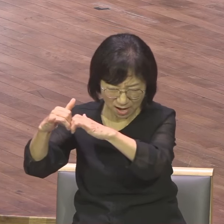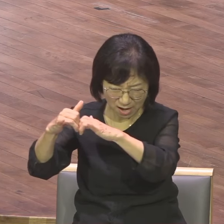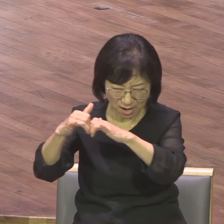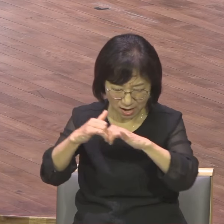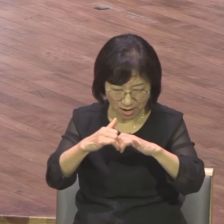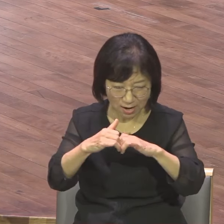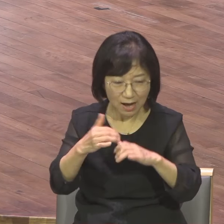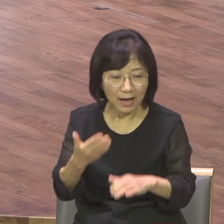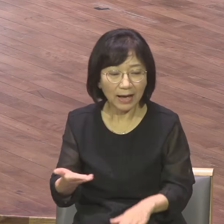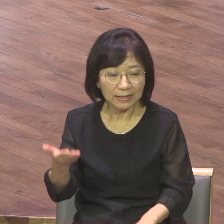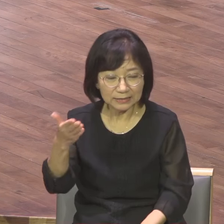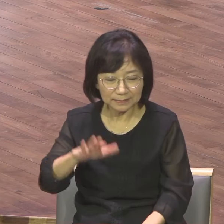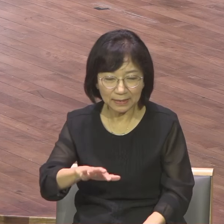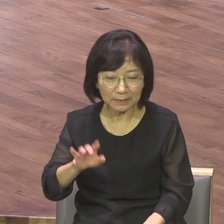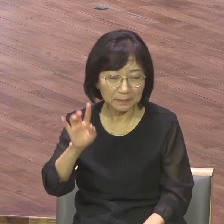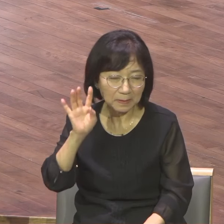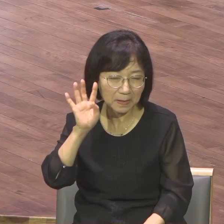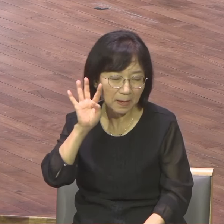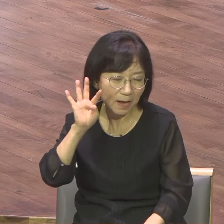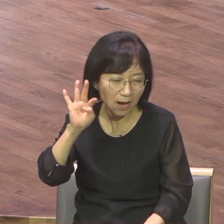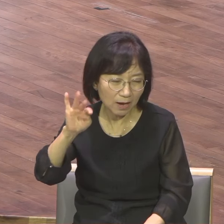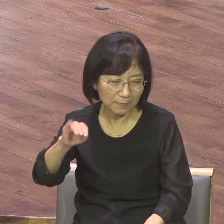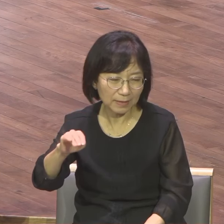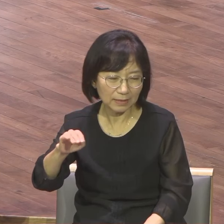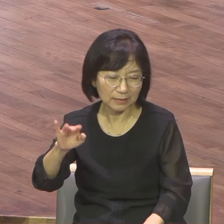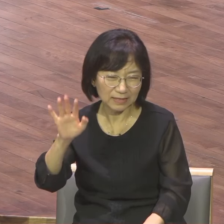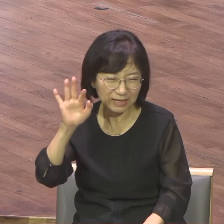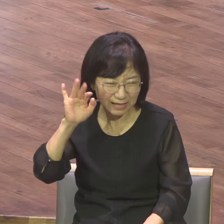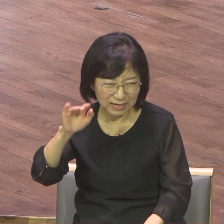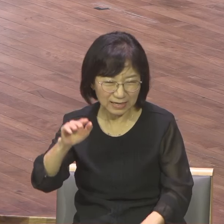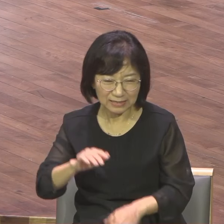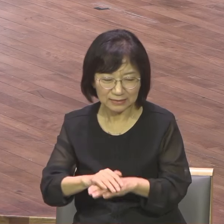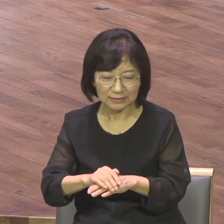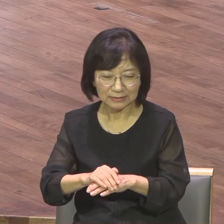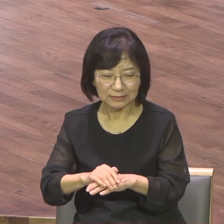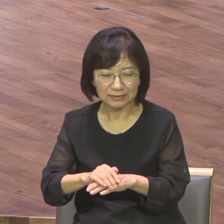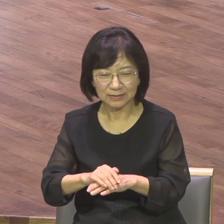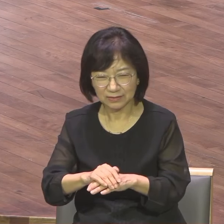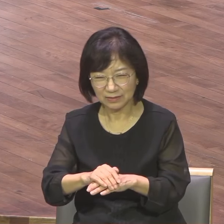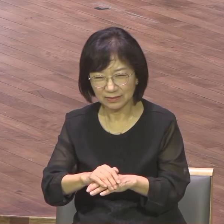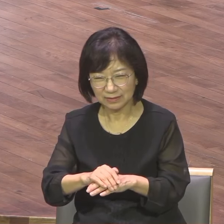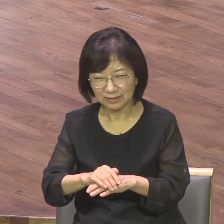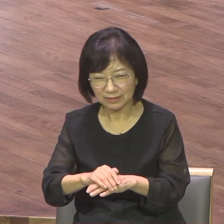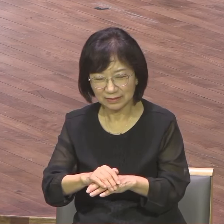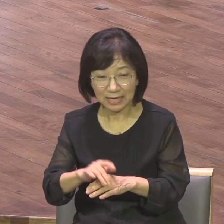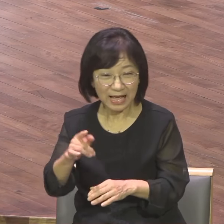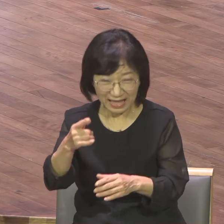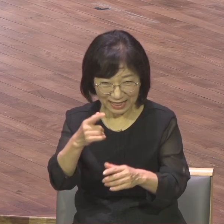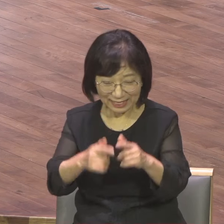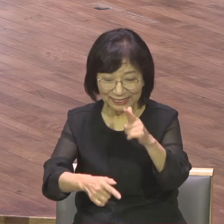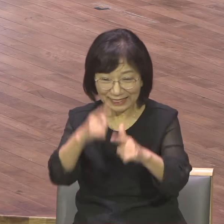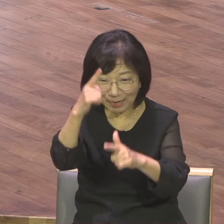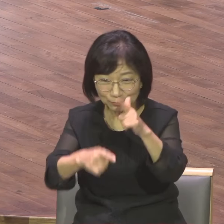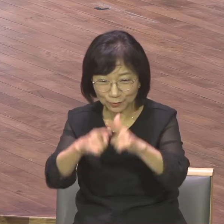있지만은 얼마 가지 않아서 타다나면 부지갱이밖에 안 돼.